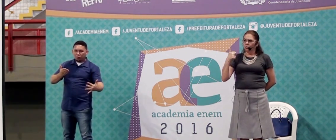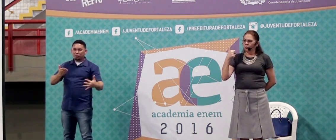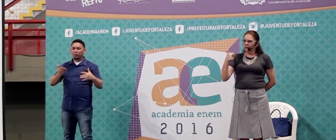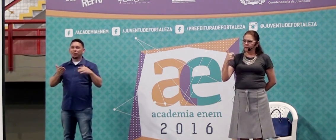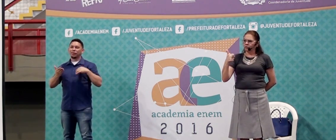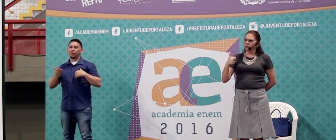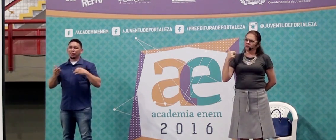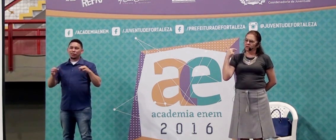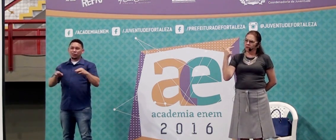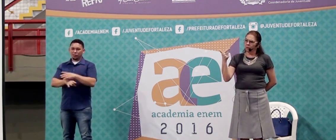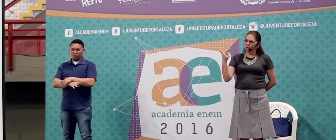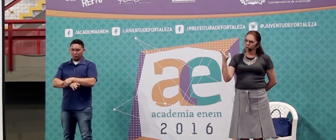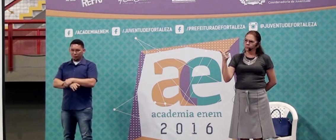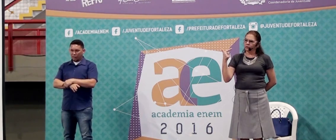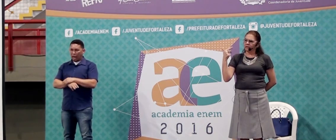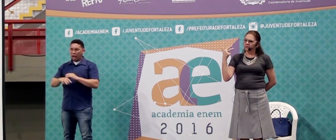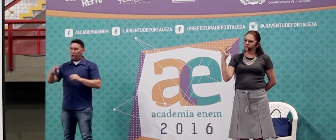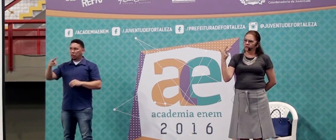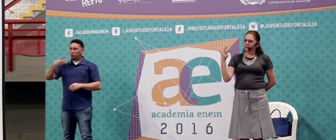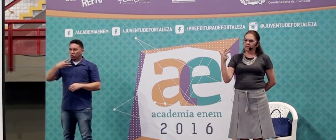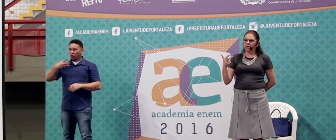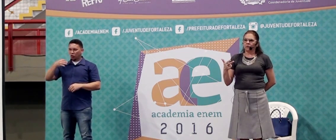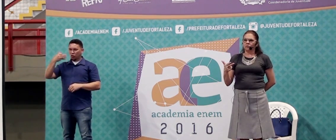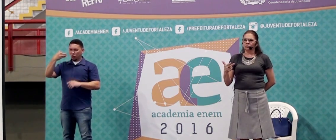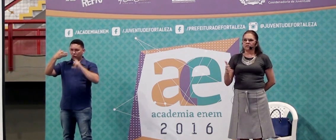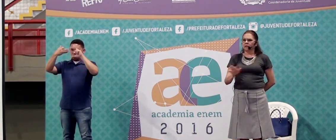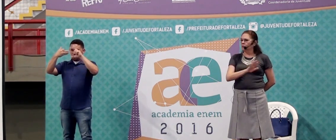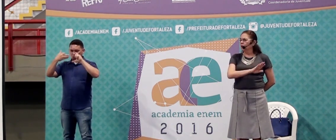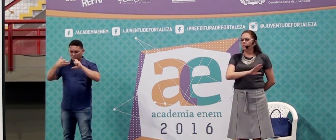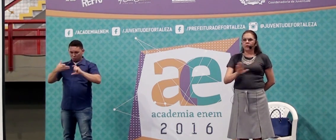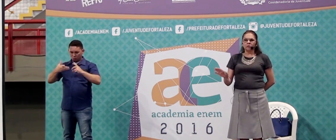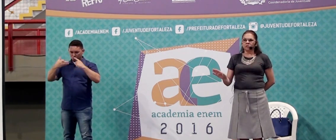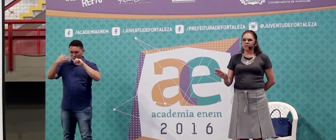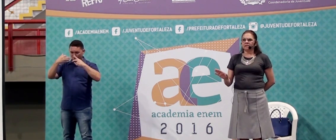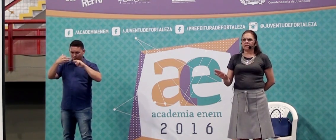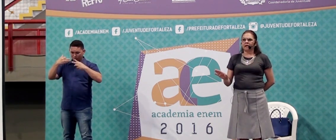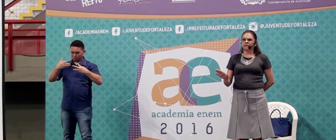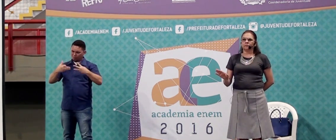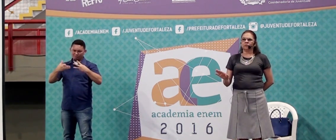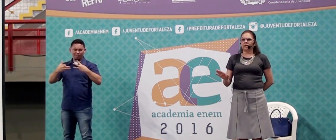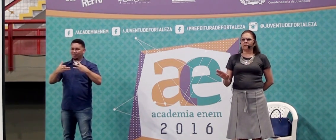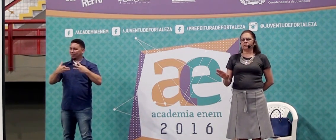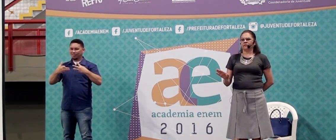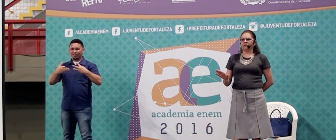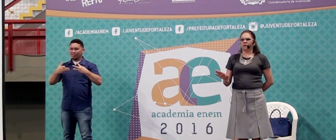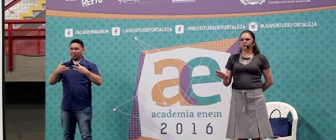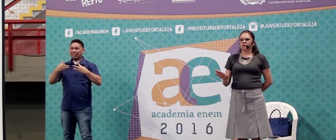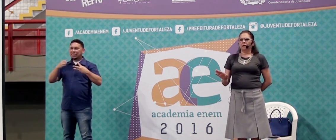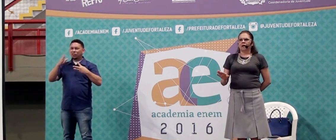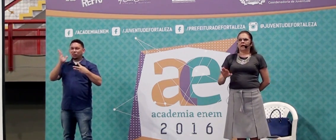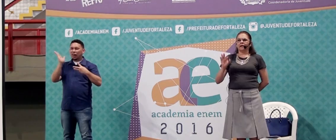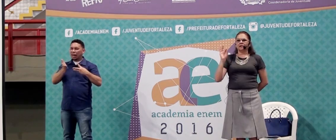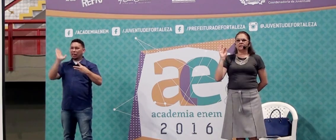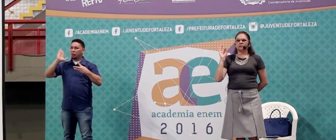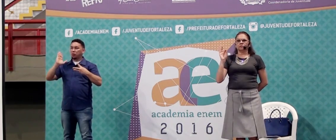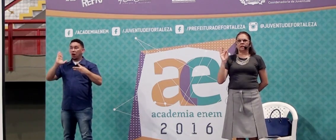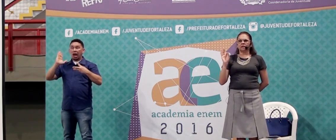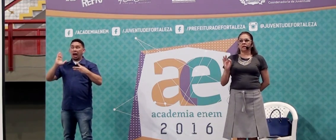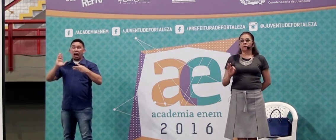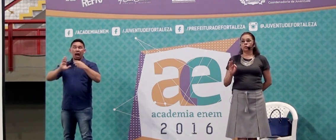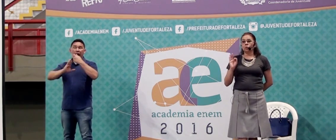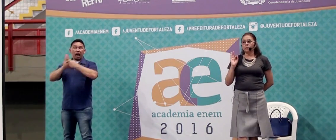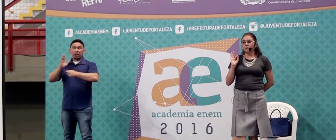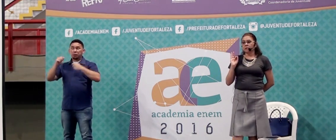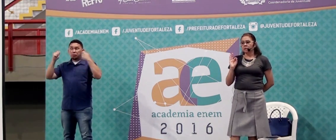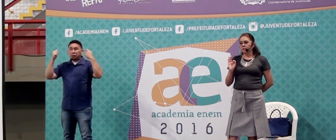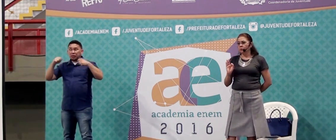parágrafos, um para a introdução, outro para o desenvolvimento e a conclusão, pode riscar esse modelo da sua vida. A redação tem que